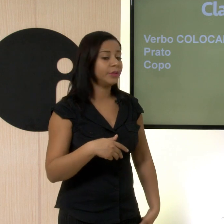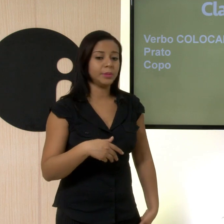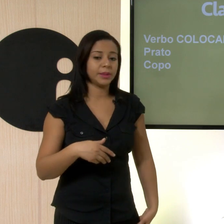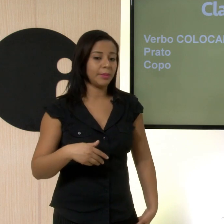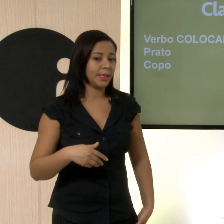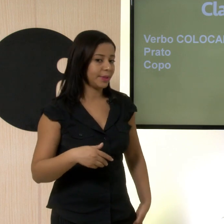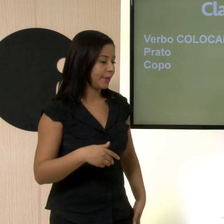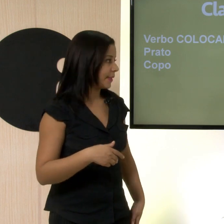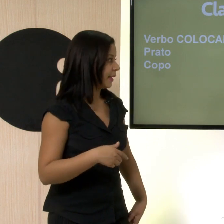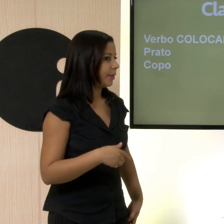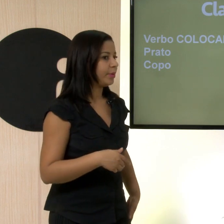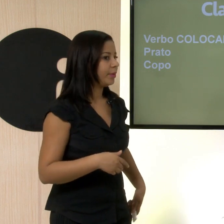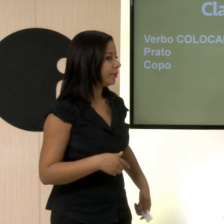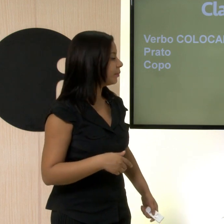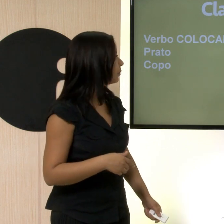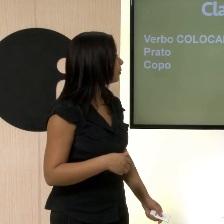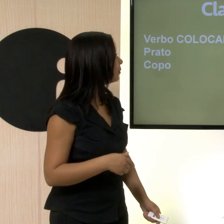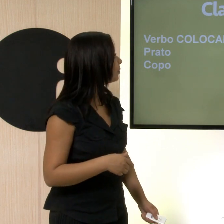Vamos a mais um exemplo.